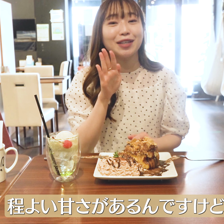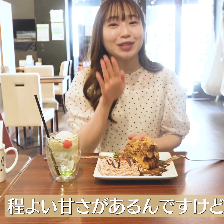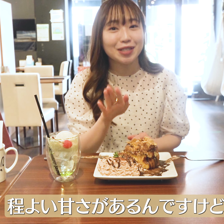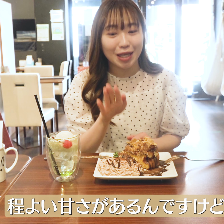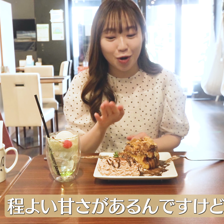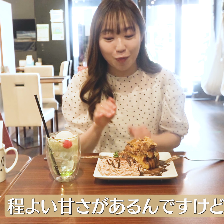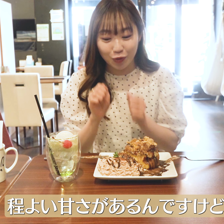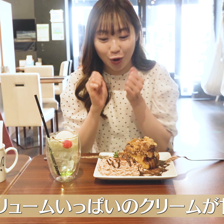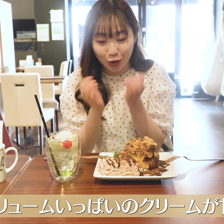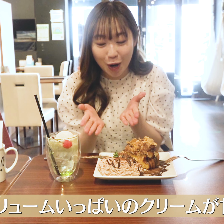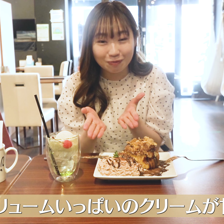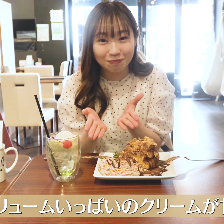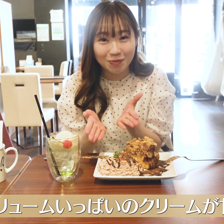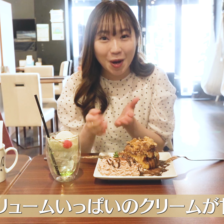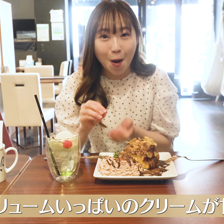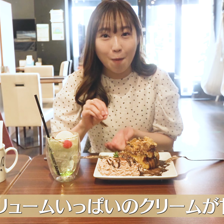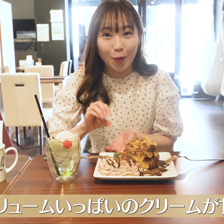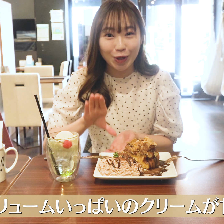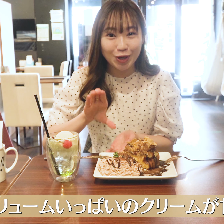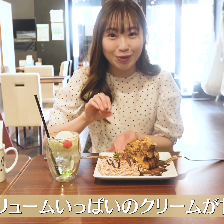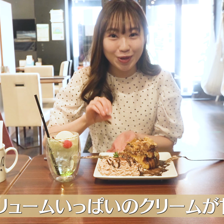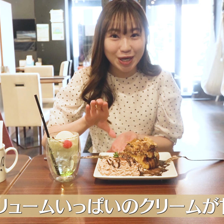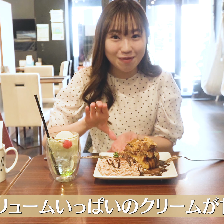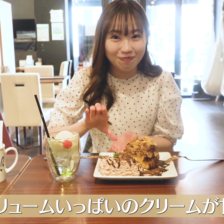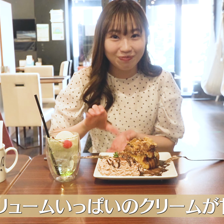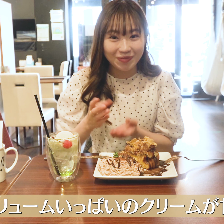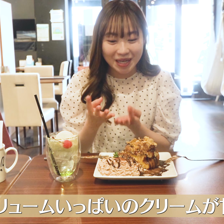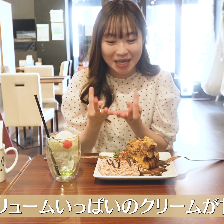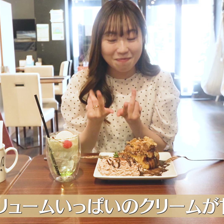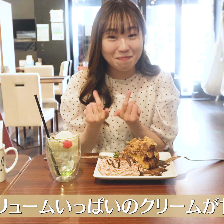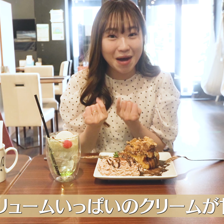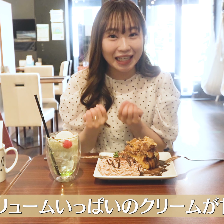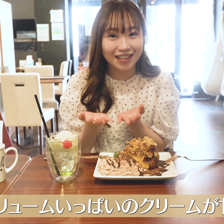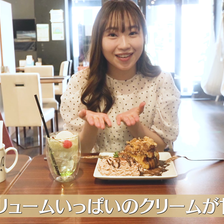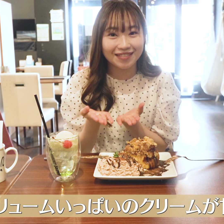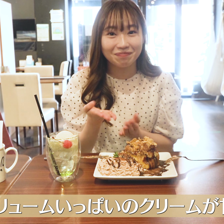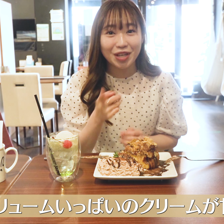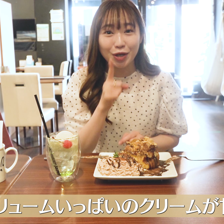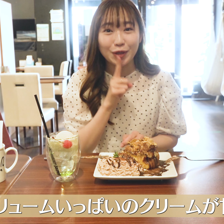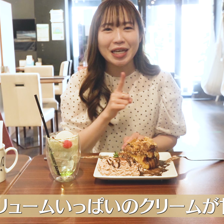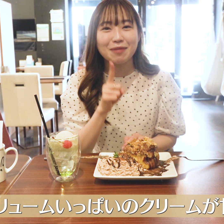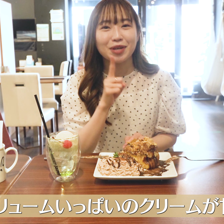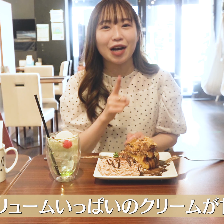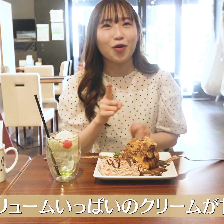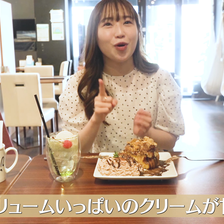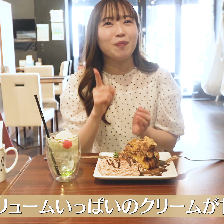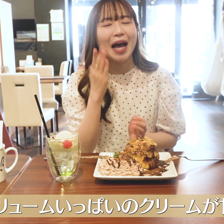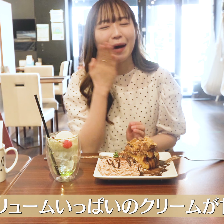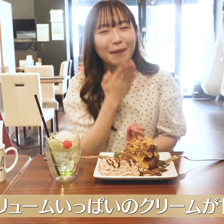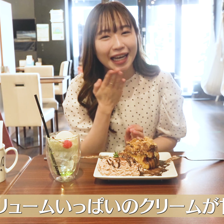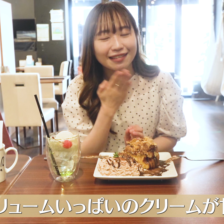るんですけど、このボリュームいっぱいのクリームがこう甘いので